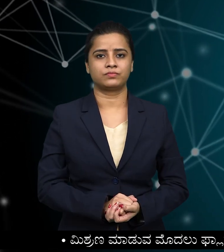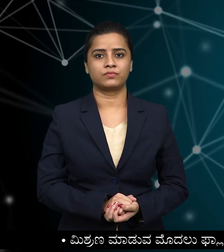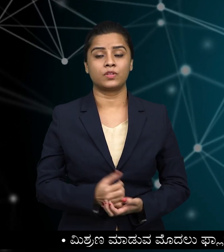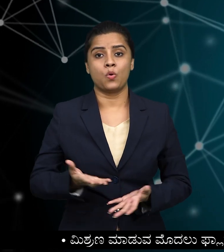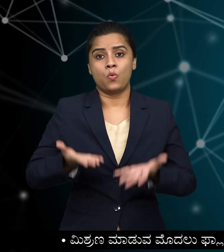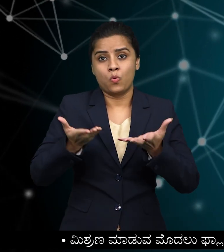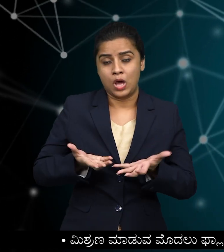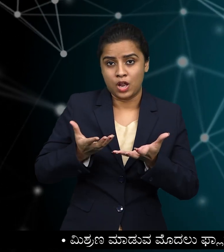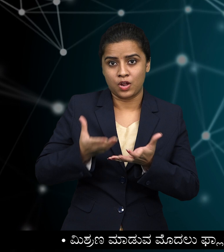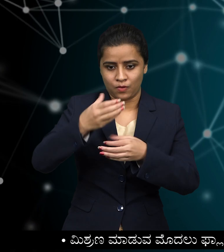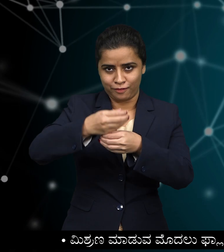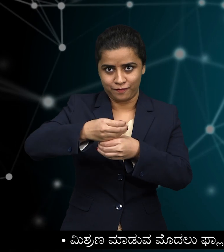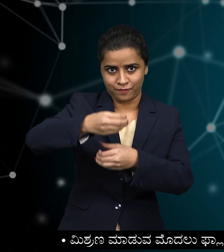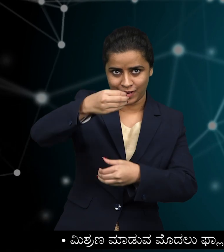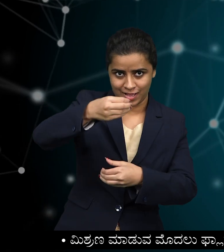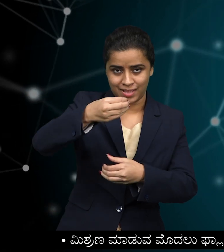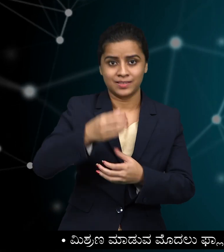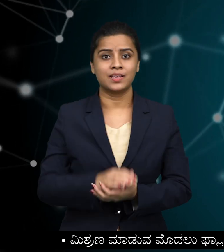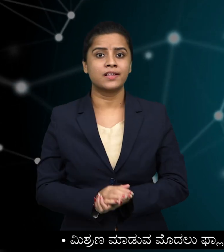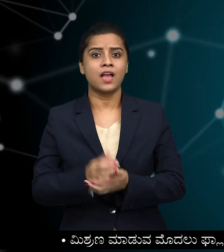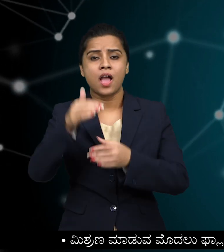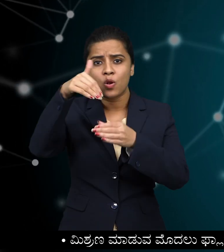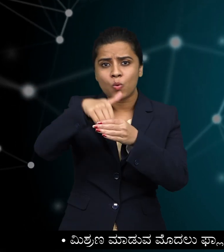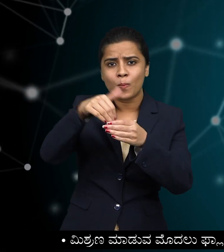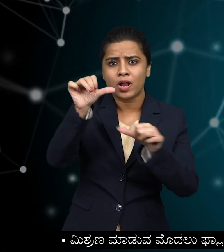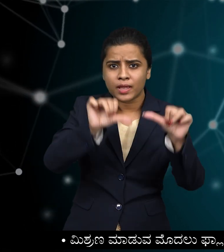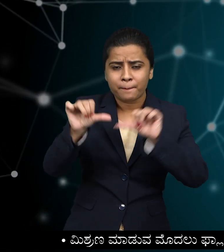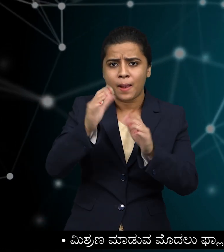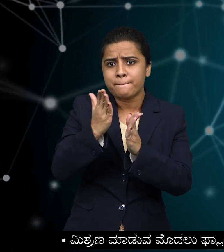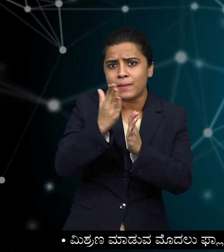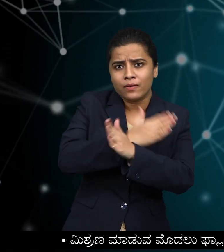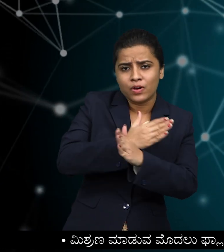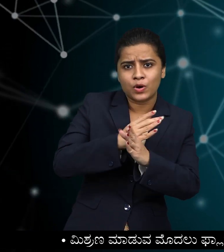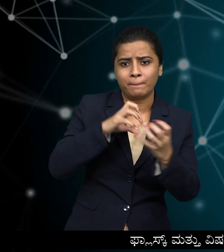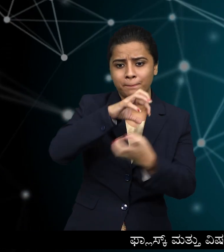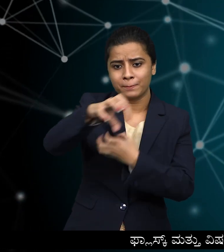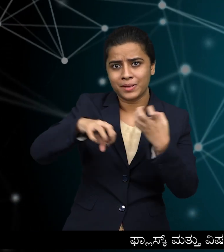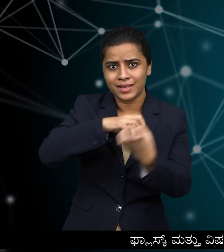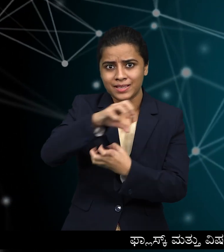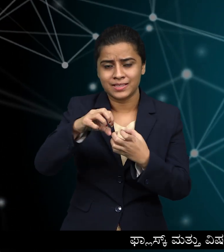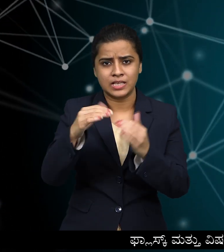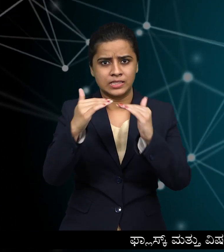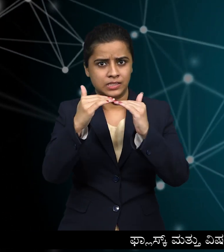ಮಿಶ್ರಣ ಮಾಡುವ ಮೊದಲು ಫ್ಲಾಸ್ಕ್ ಮತ್ತು ವಿಷಯಗಳ ತೂಕವು ಮಿಶ್ರಣದ ನಂತರ ಫ್ಲಾಸ್ಕ್ ಮತ್ತು ವಿಷಯಗಳ